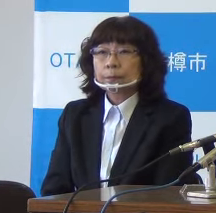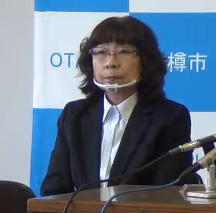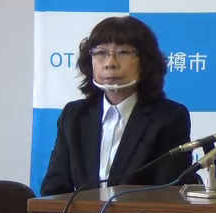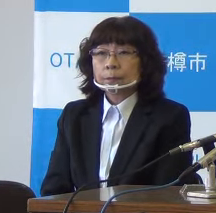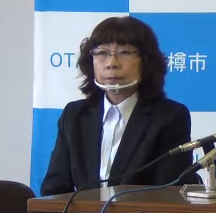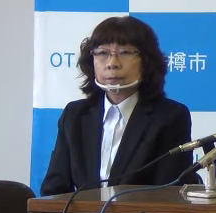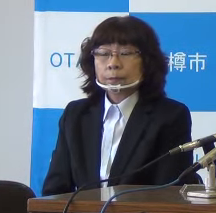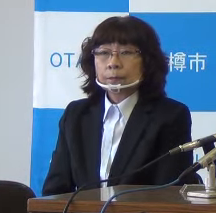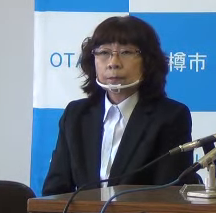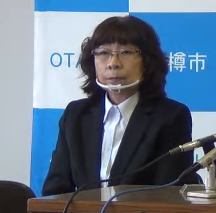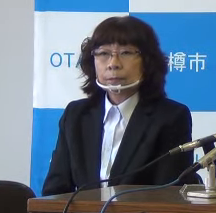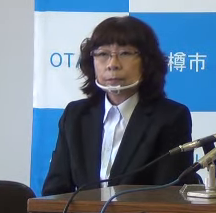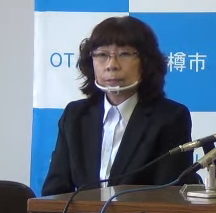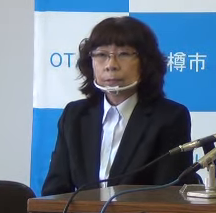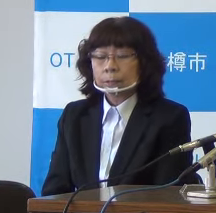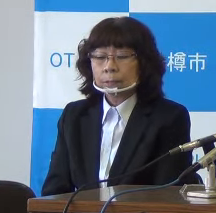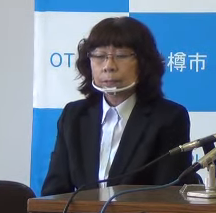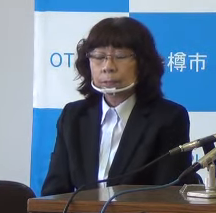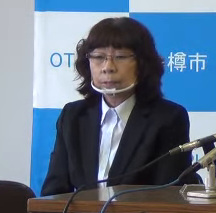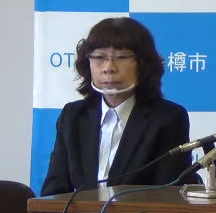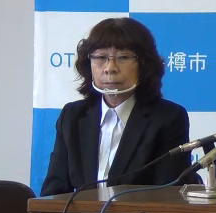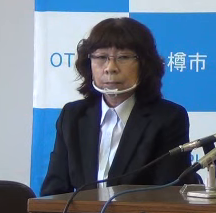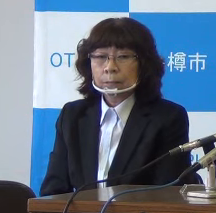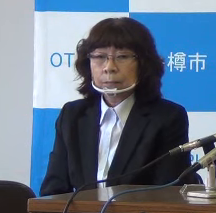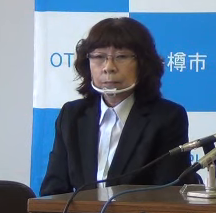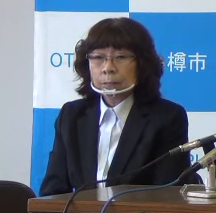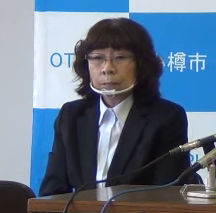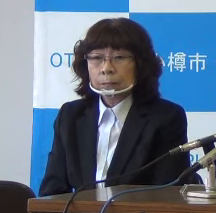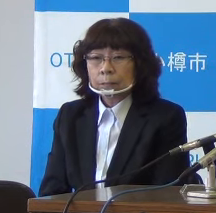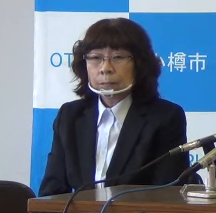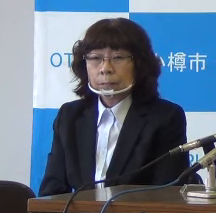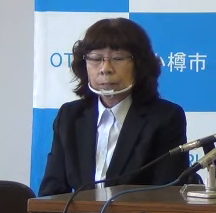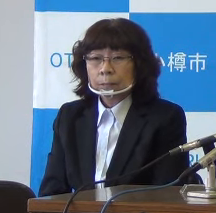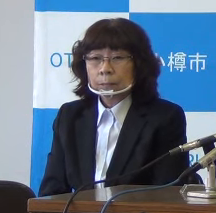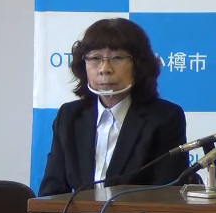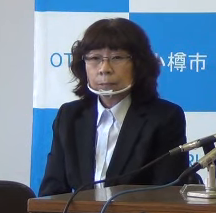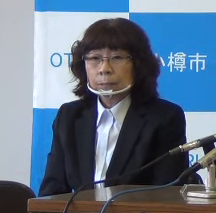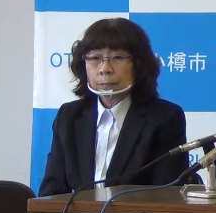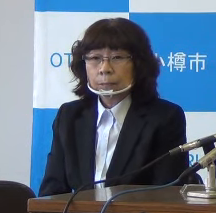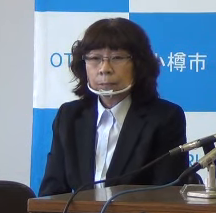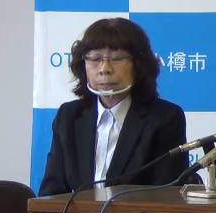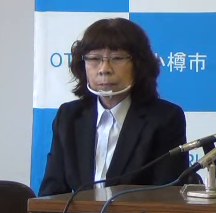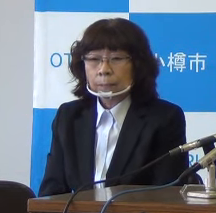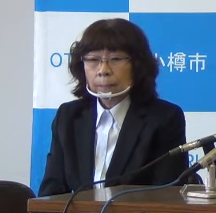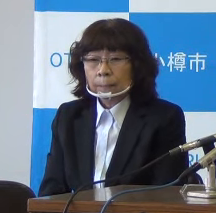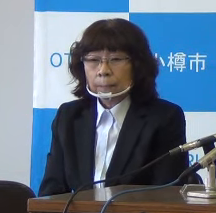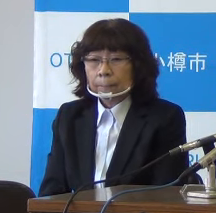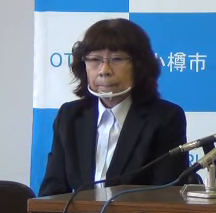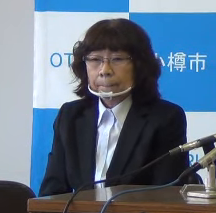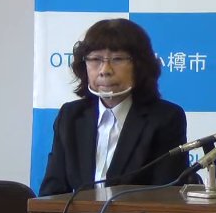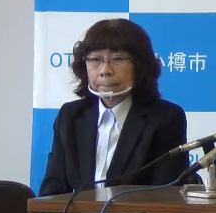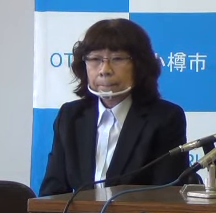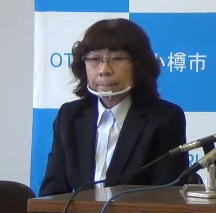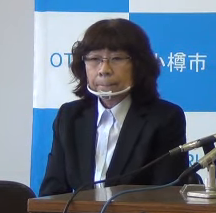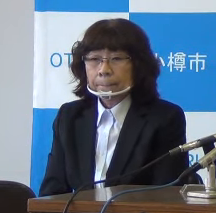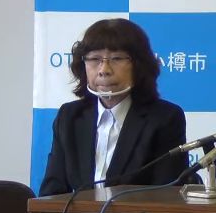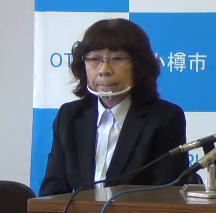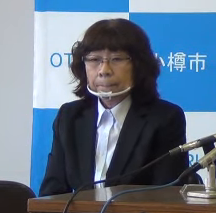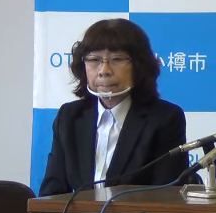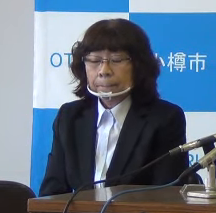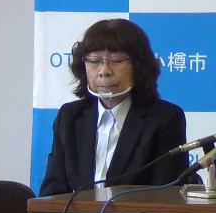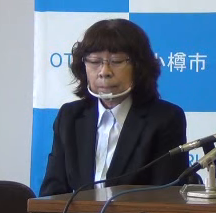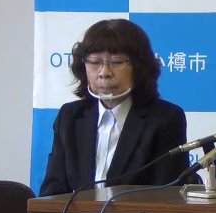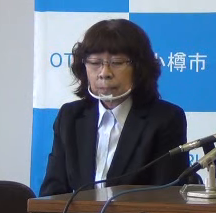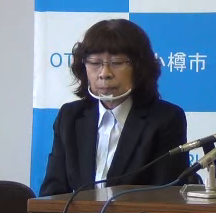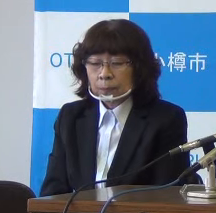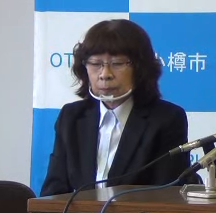それでは本日の会見項目であります新型コロナウイルス感染症の感染拡大に伴う本市の今後の対応について市長